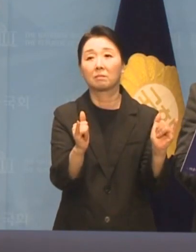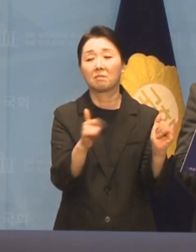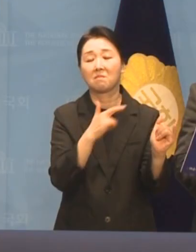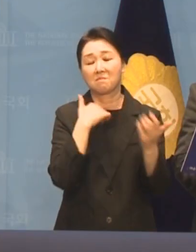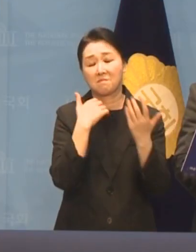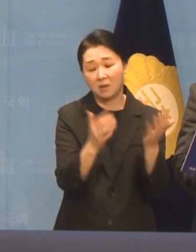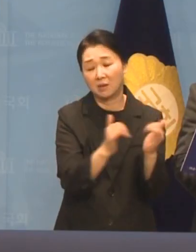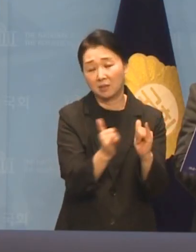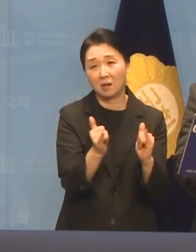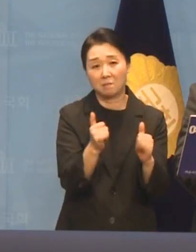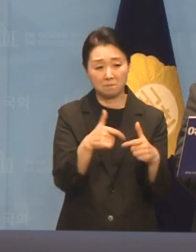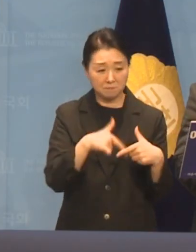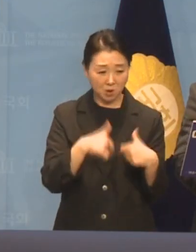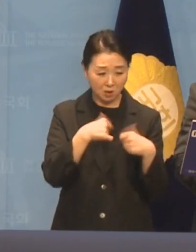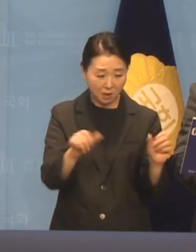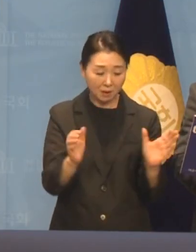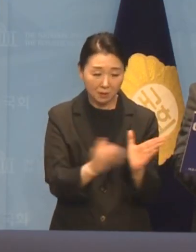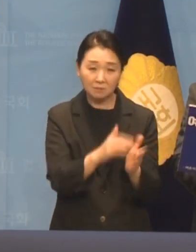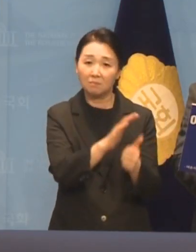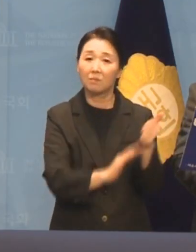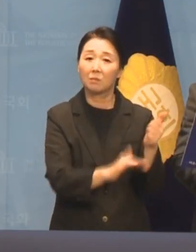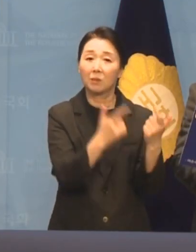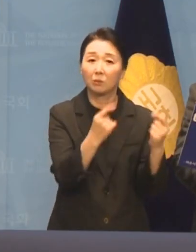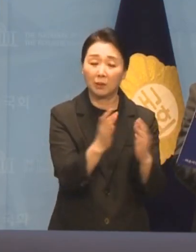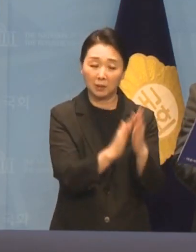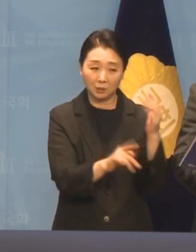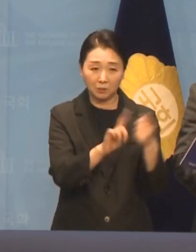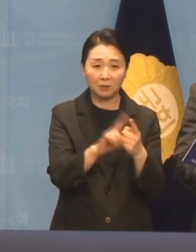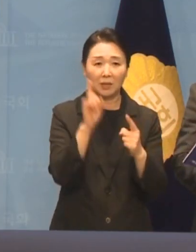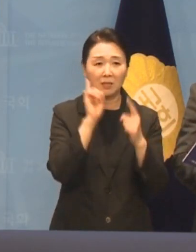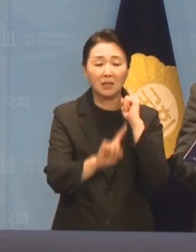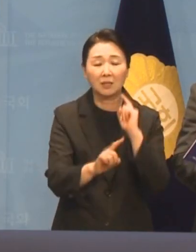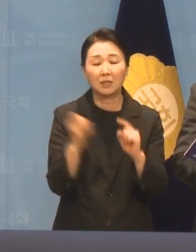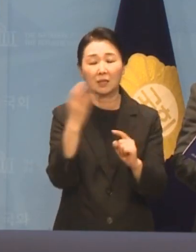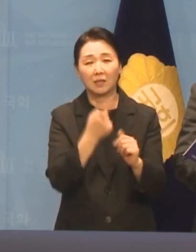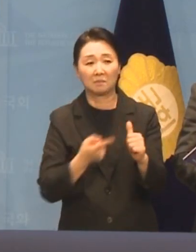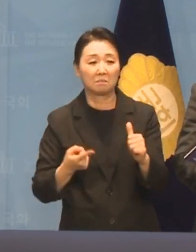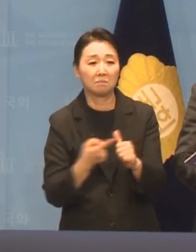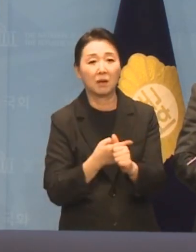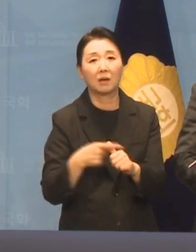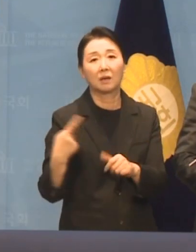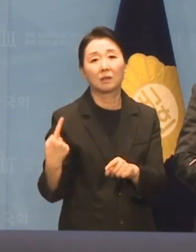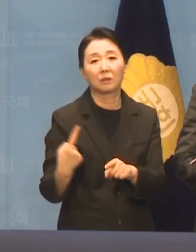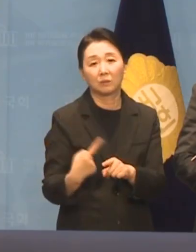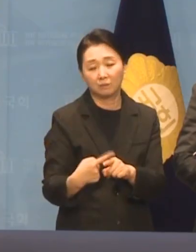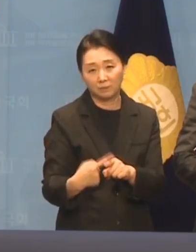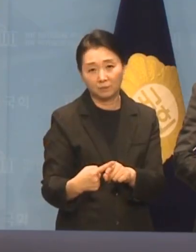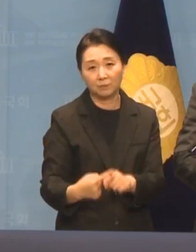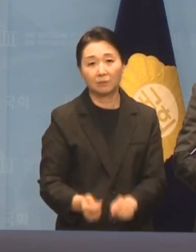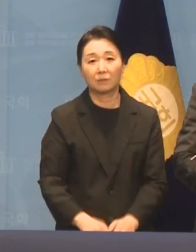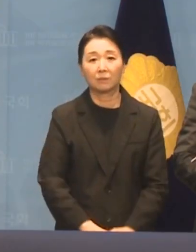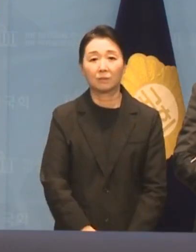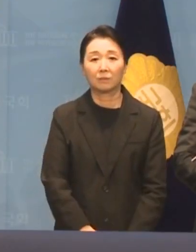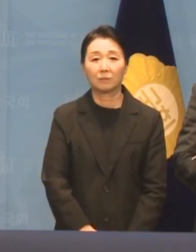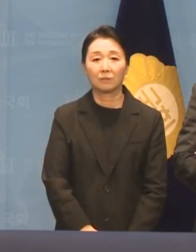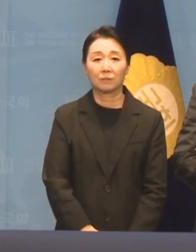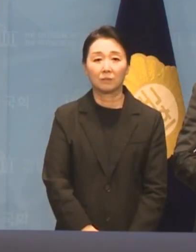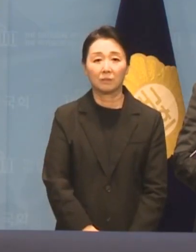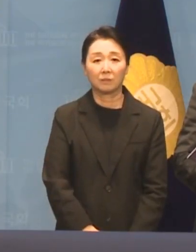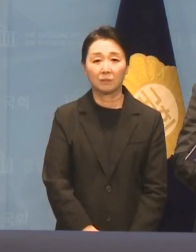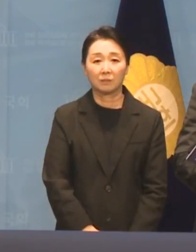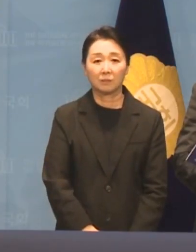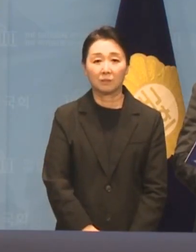명예를 짓밟고 유가족들의 상처에 또다시 칼을 꽂는 비열한 만행입니다. 특히